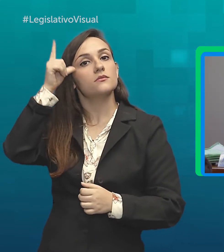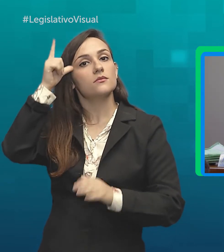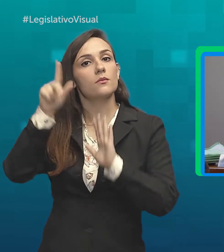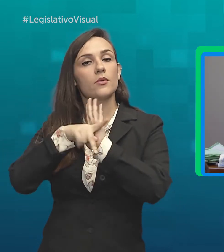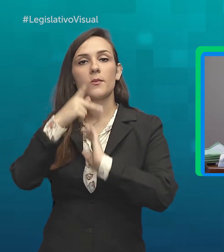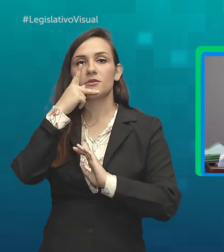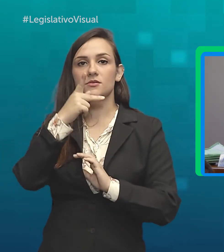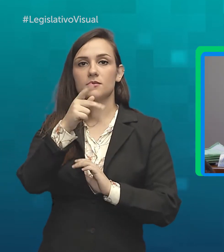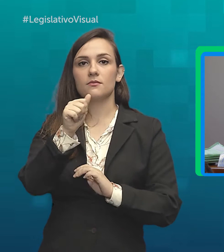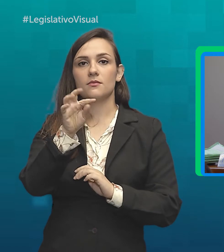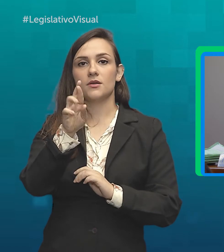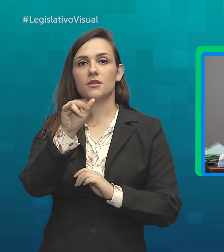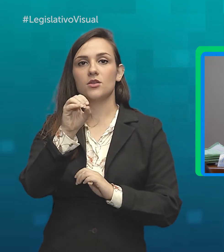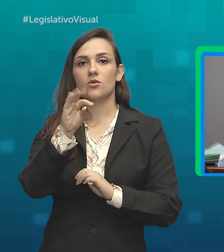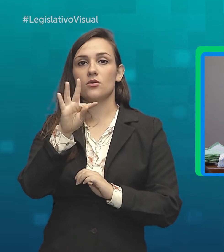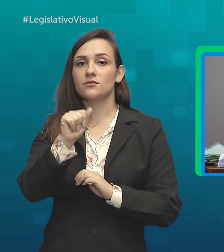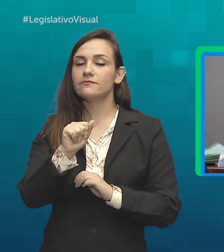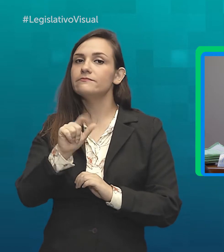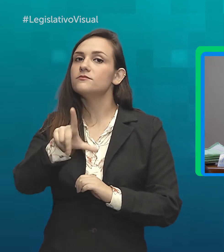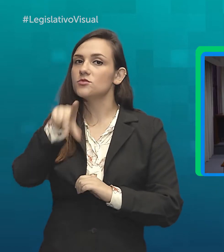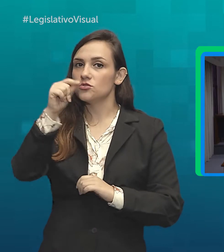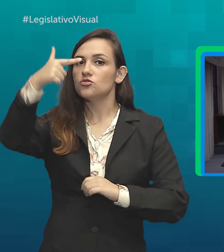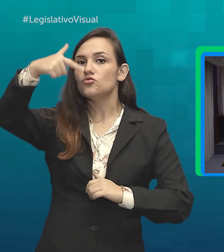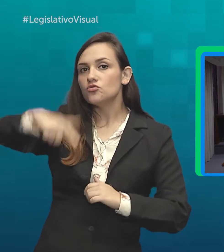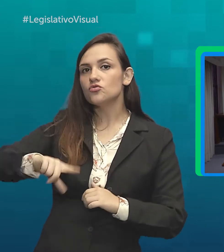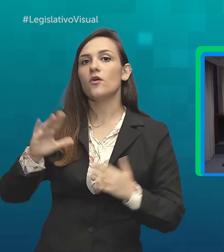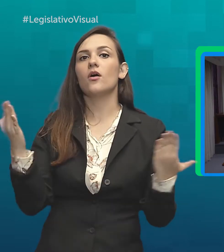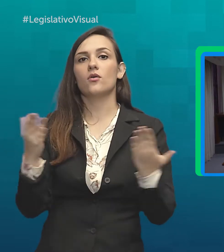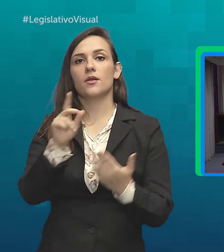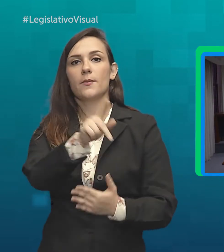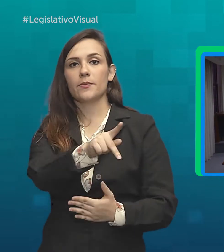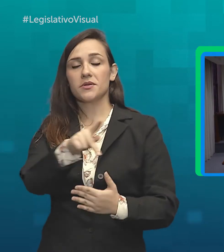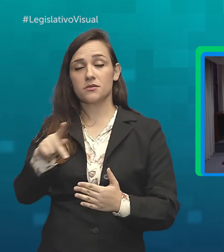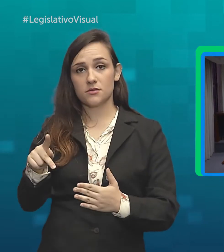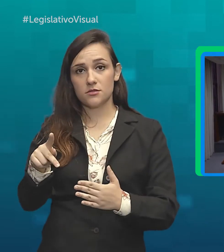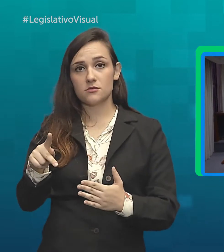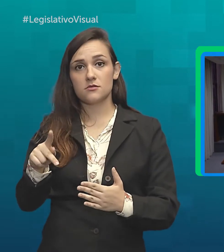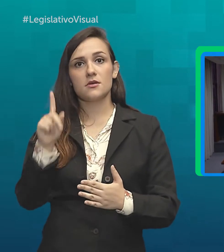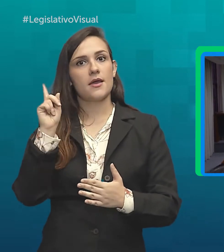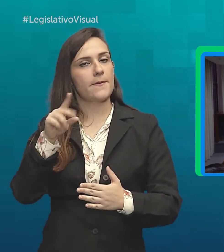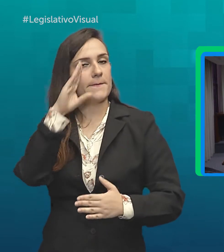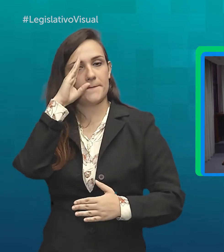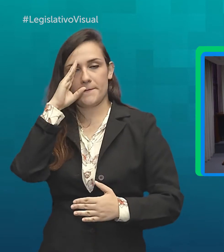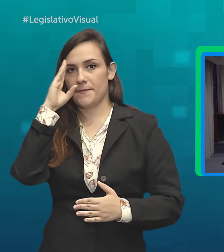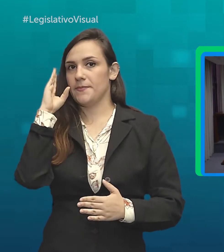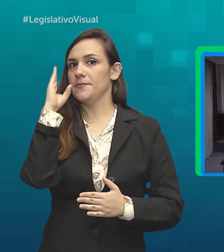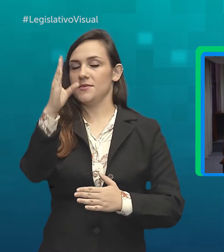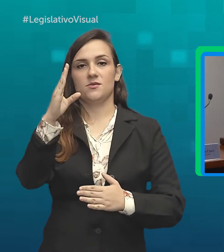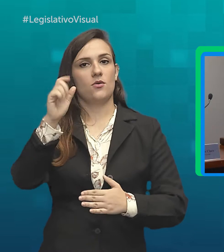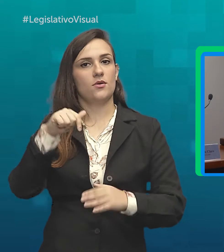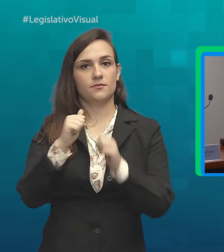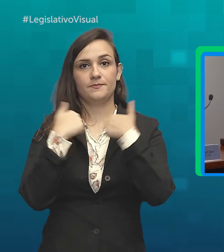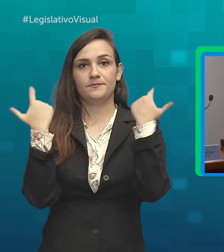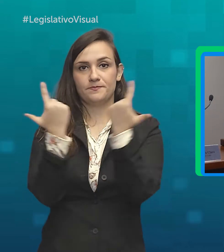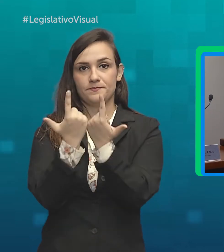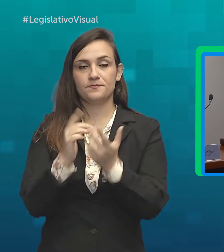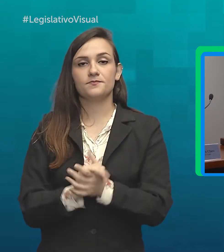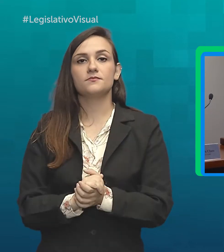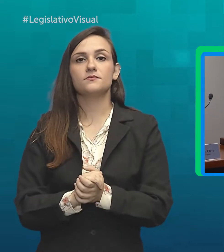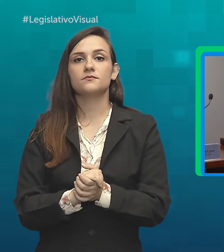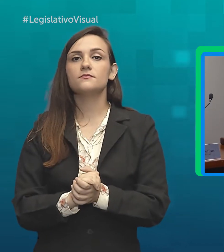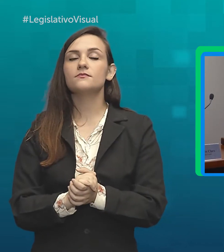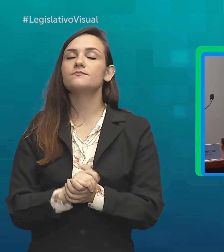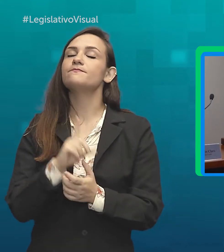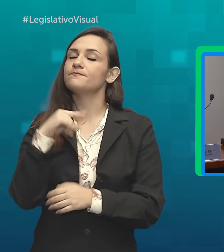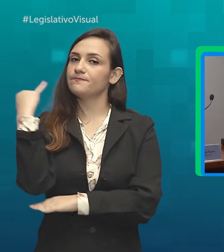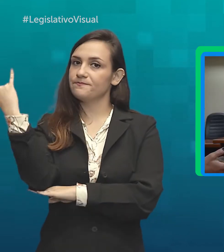O deputado Lídio Lopes, do Patriota, foi novamente escolhido para presidir esta comissão, que é a mais importante da